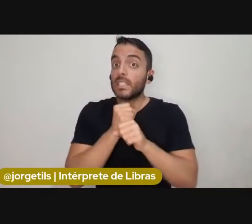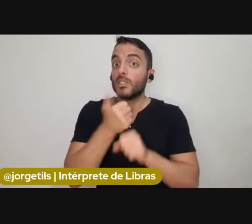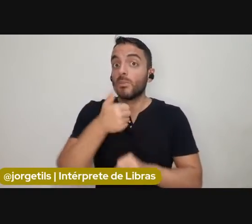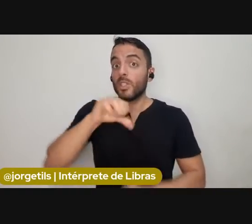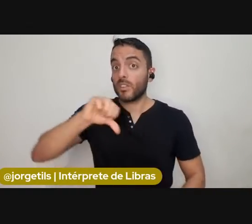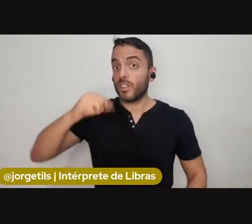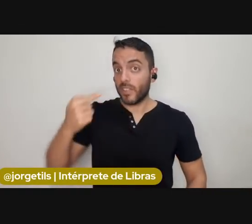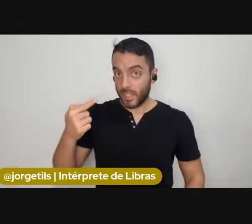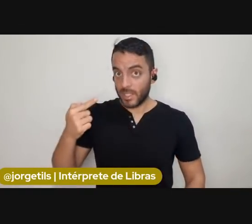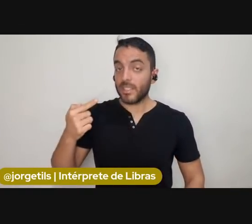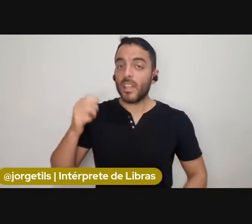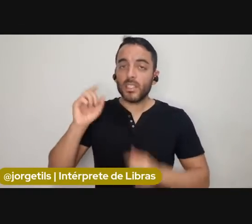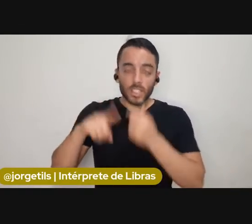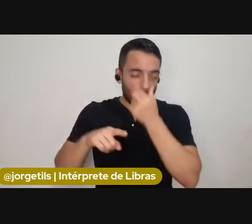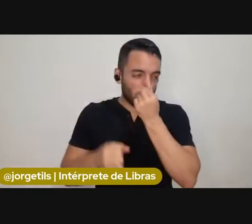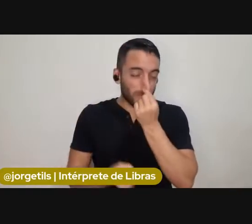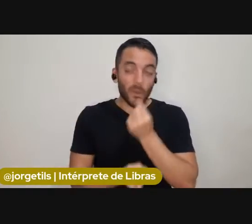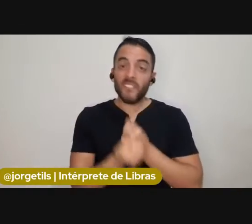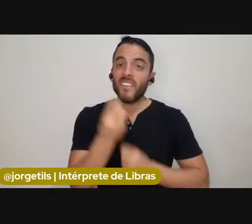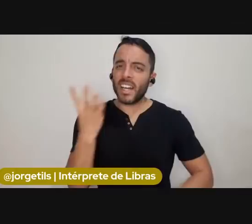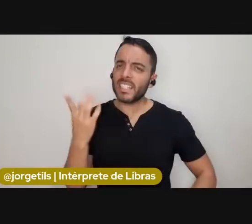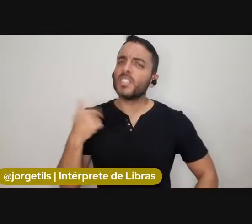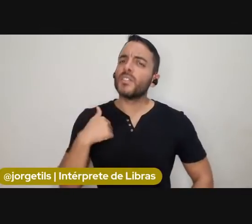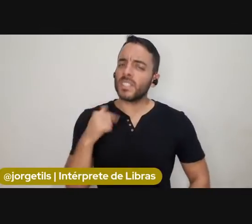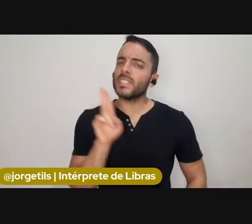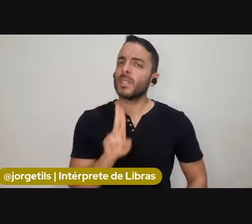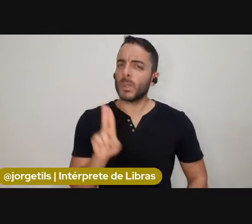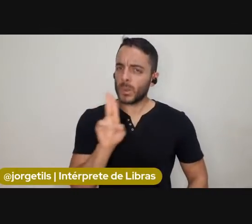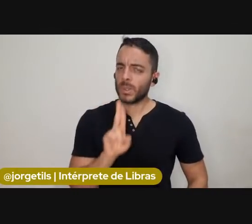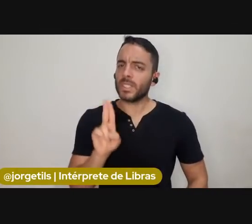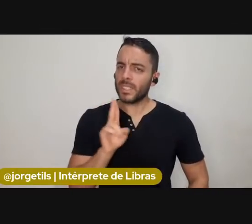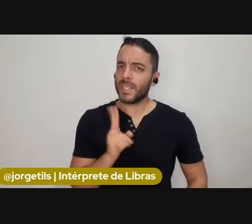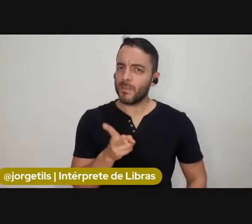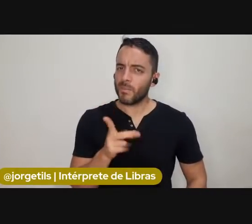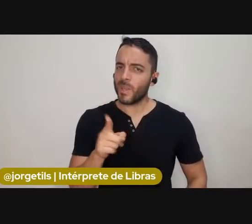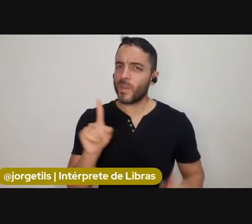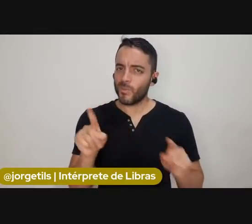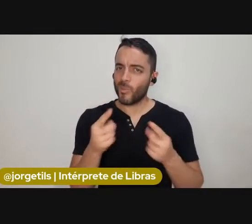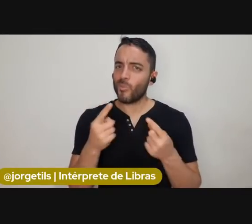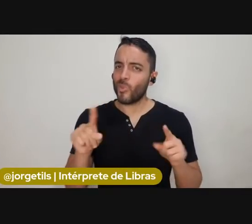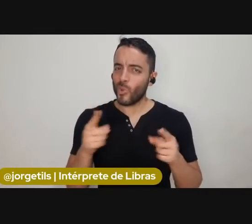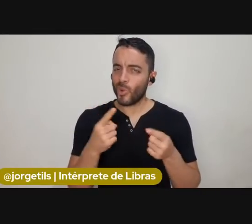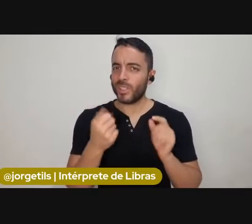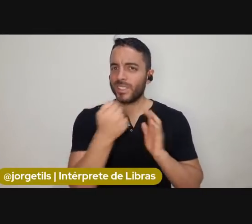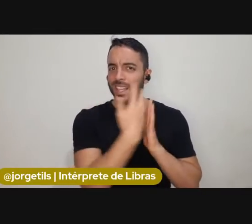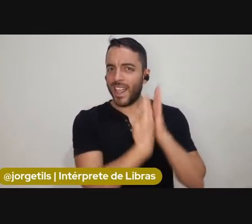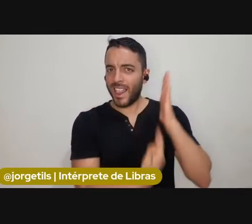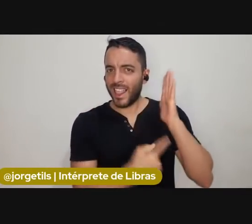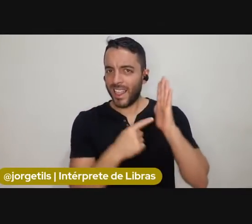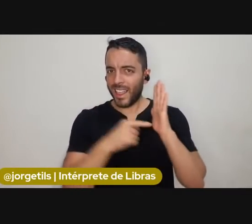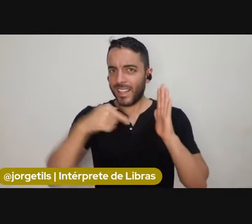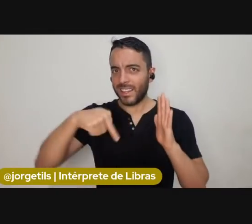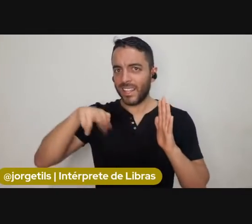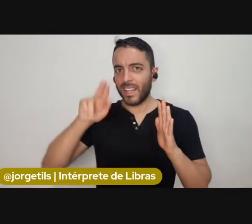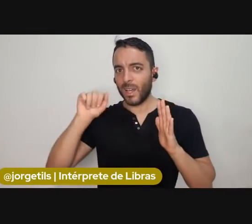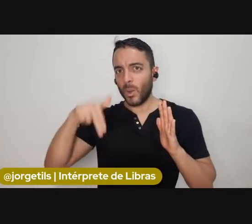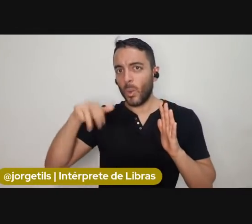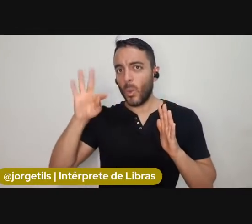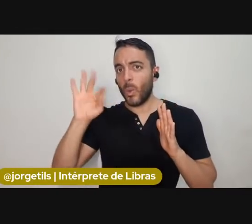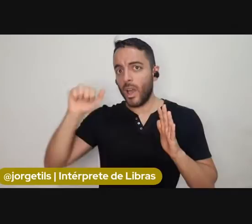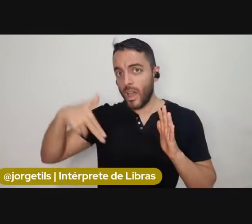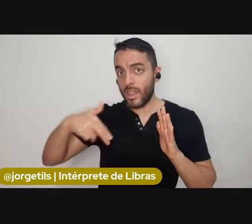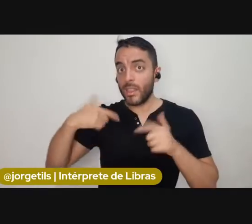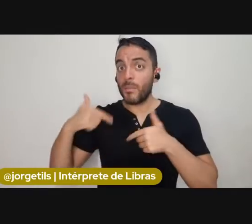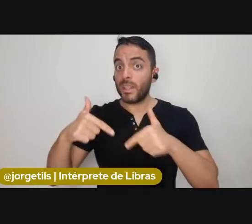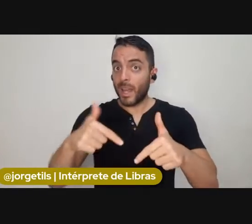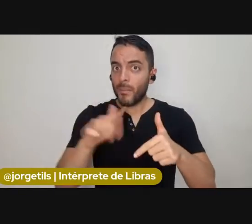várias vezes eu usei essa música, a letra do Quanta, para trabalhar com os estudantes, quando